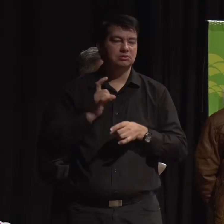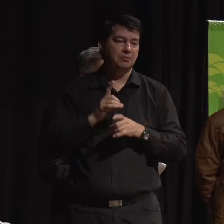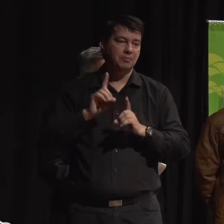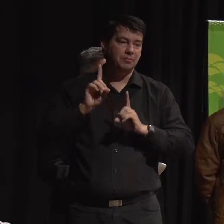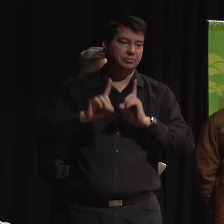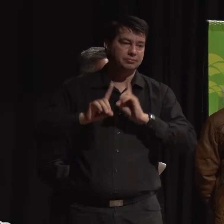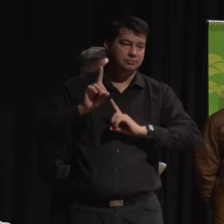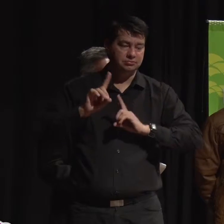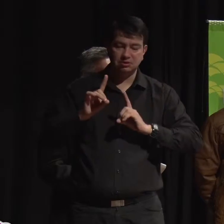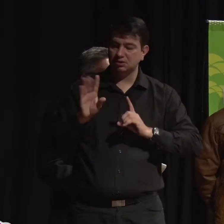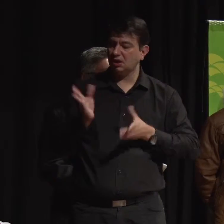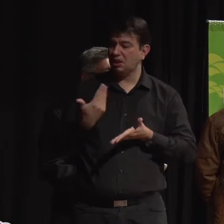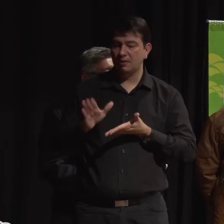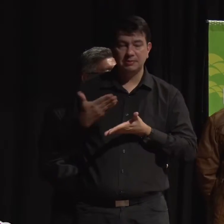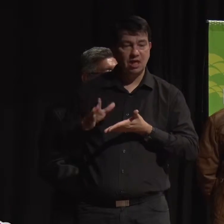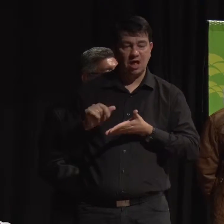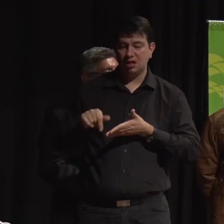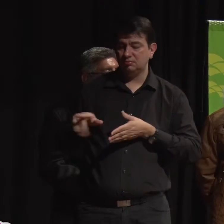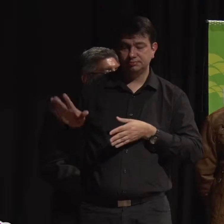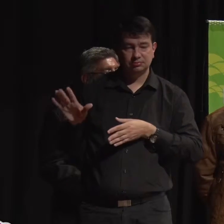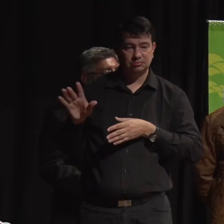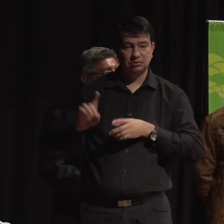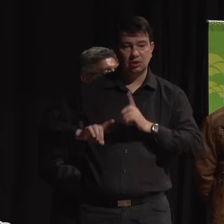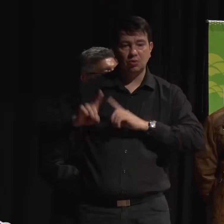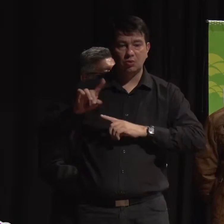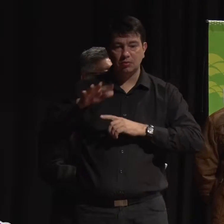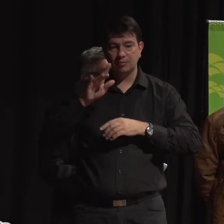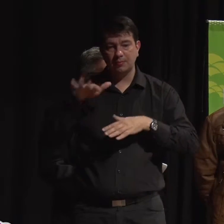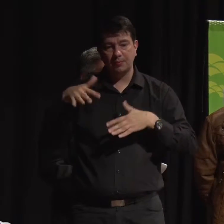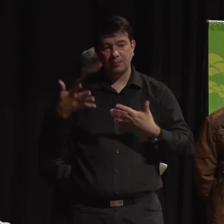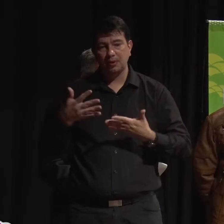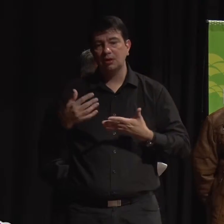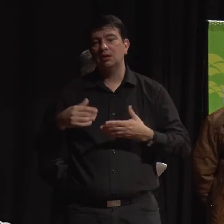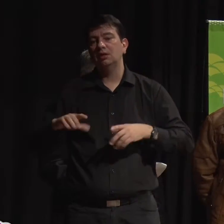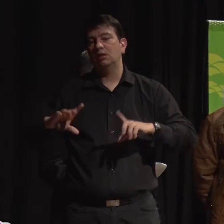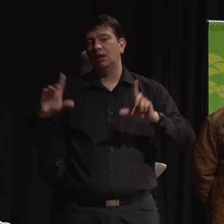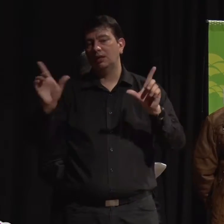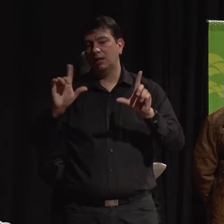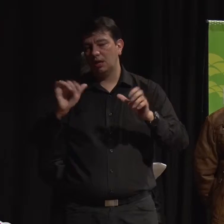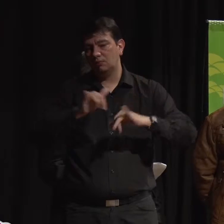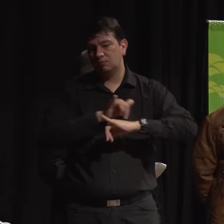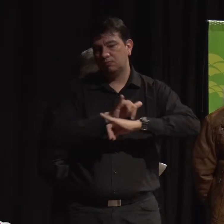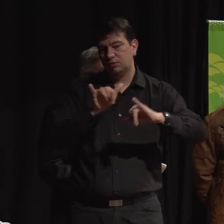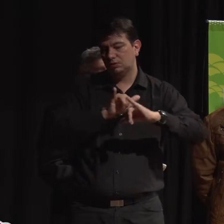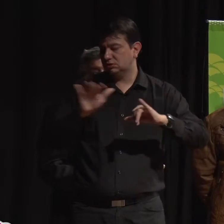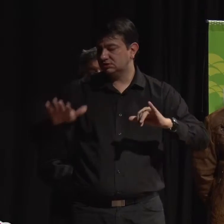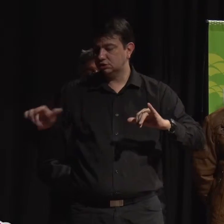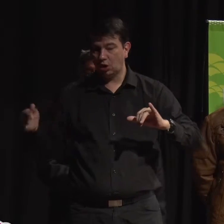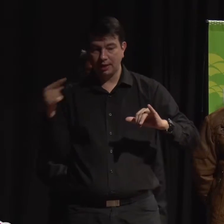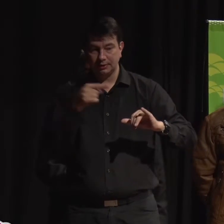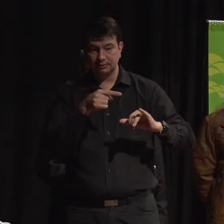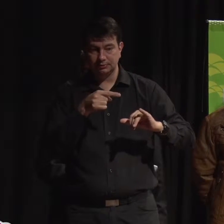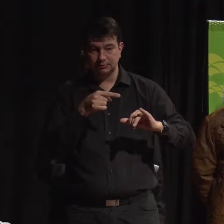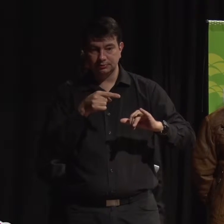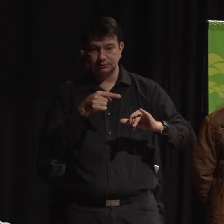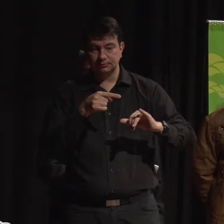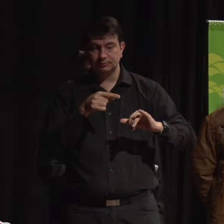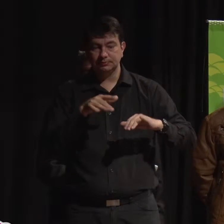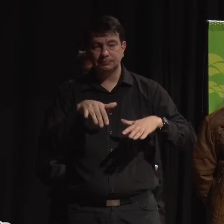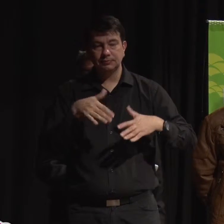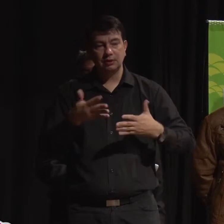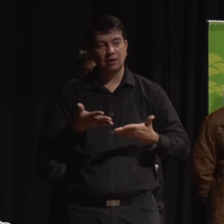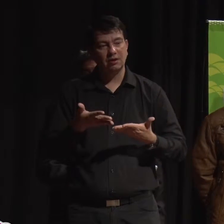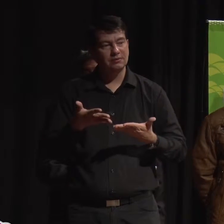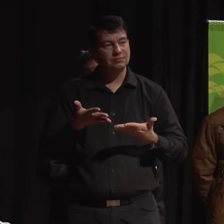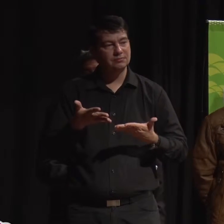muchas veces también en esos en esos roles en las publicidades me refiero a los niños como